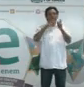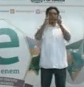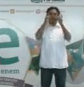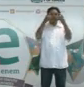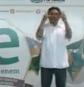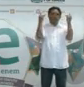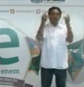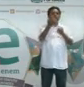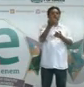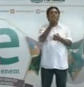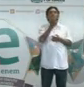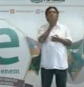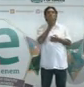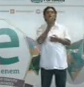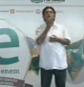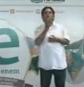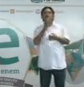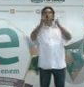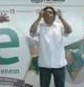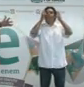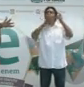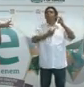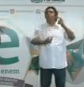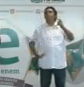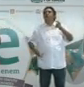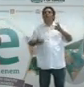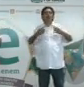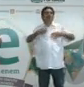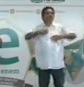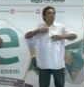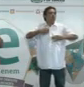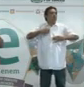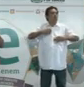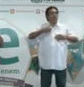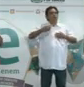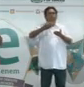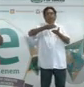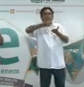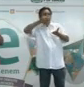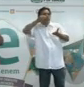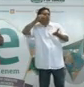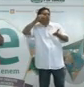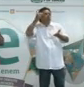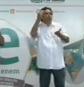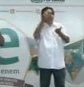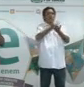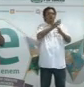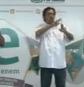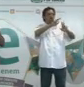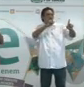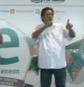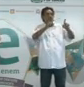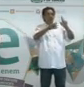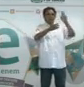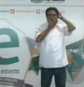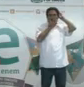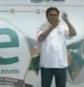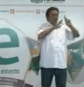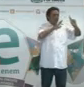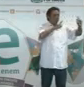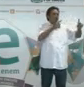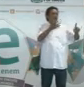que ela quer é conhecer a corte, o que ela quer, vestidos, pinturas, que não seja o urucum, que era do índio. Então